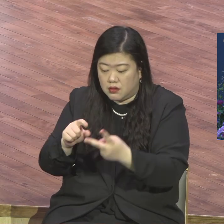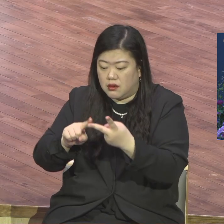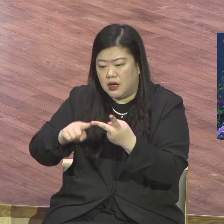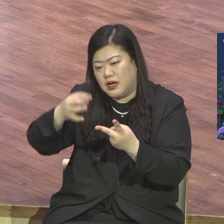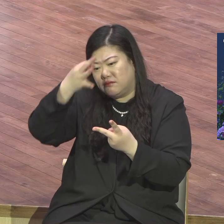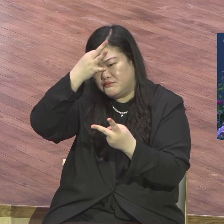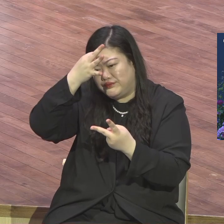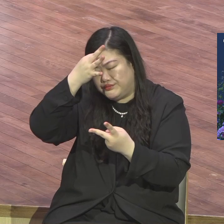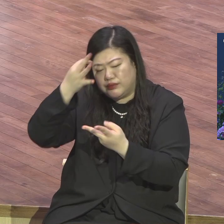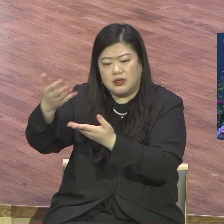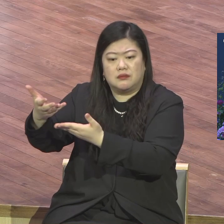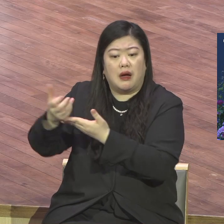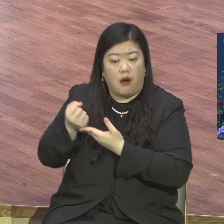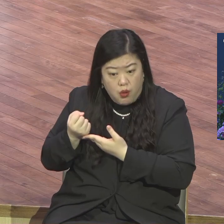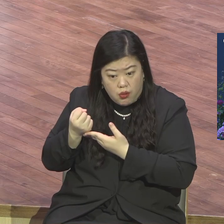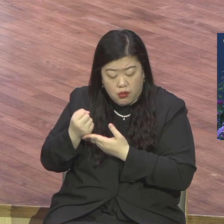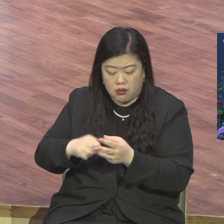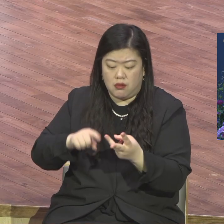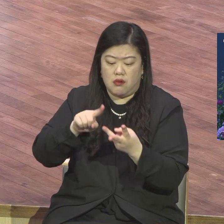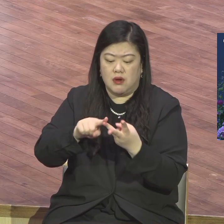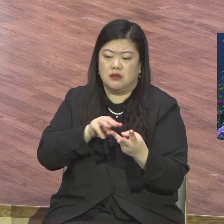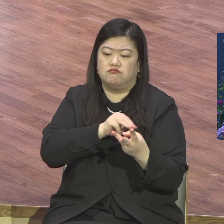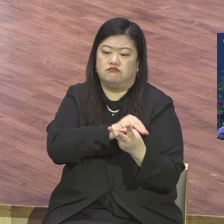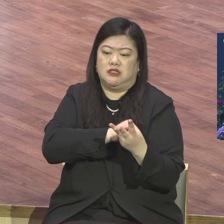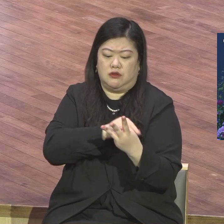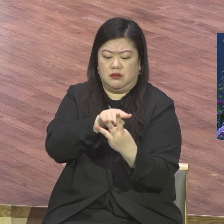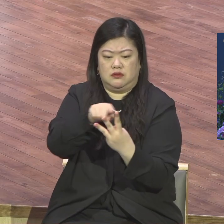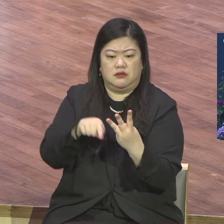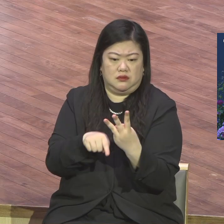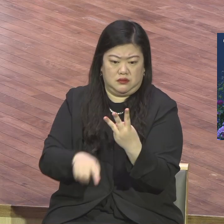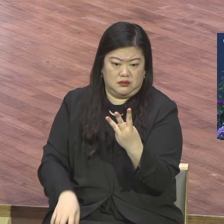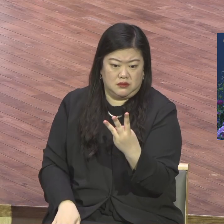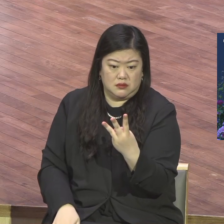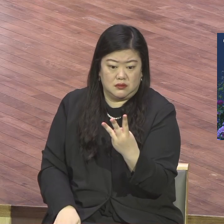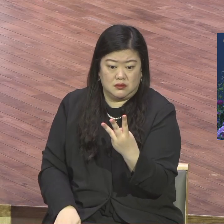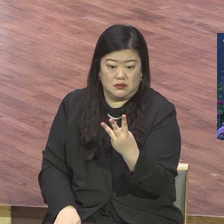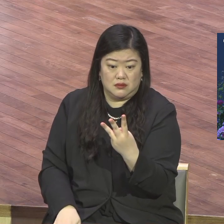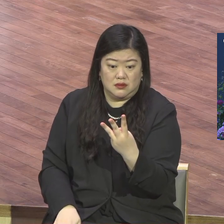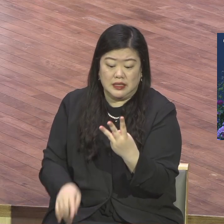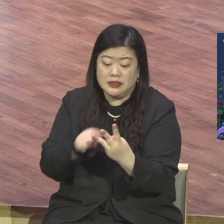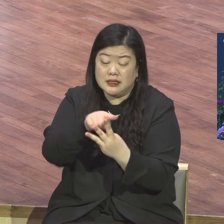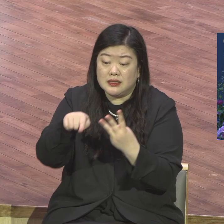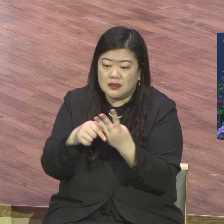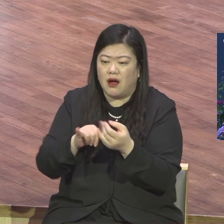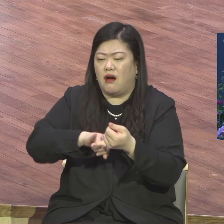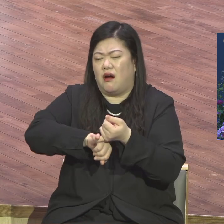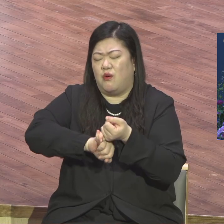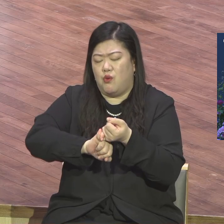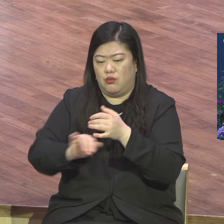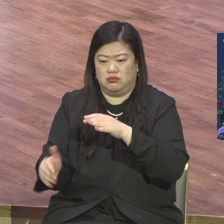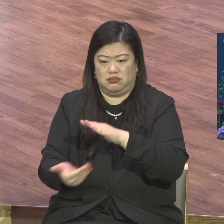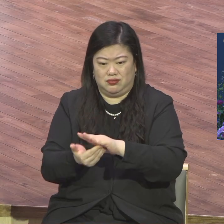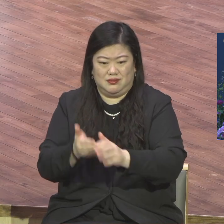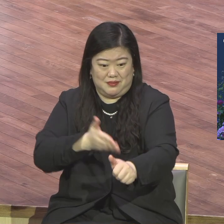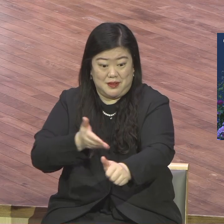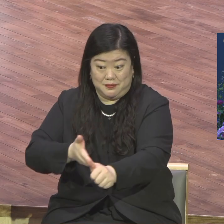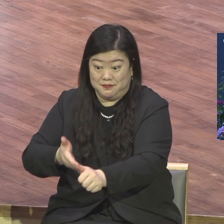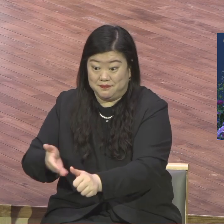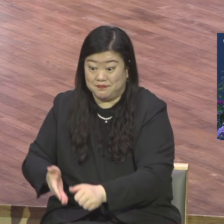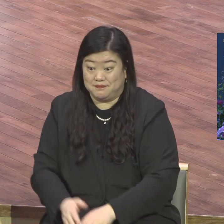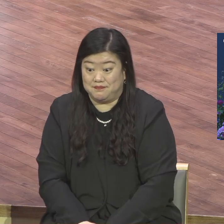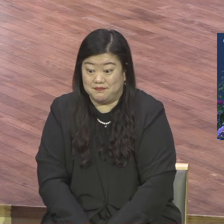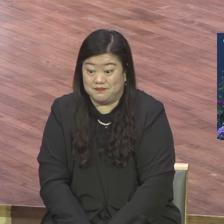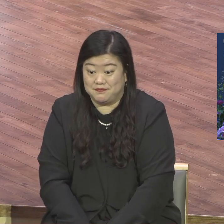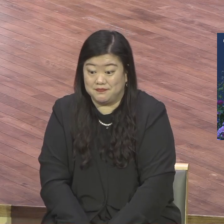시공간을 초월해서 237 5천 종족 복음화를 이루는 Heavenly 미션을 실현해라. 자,